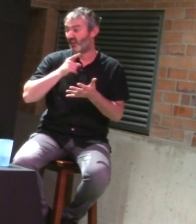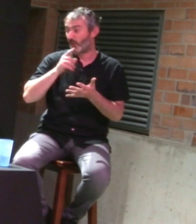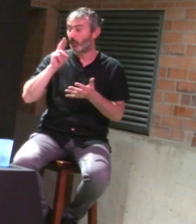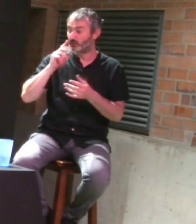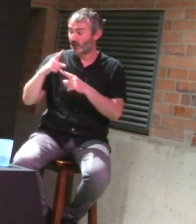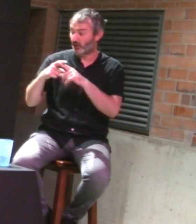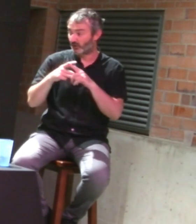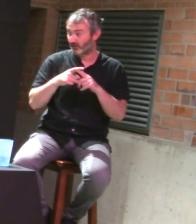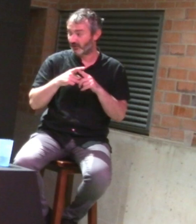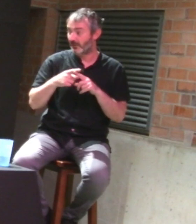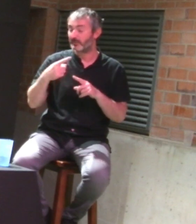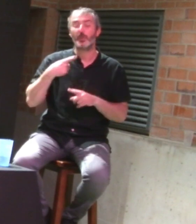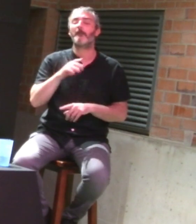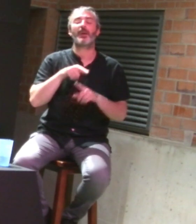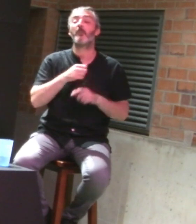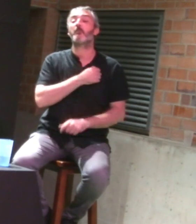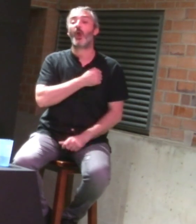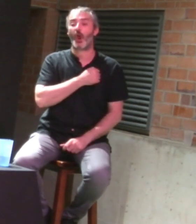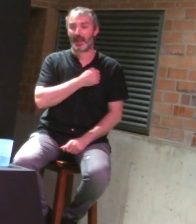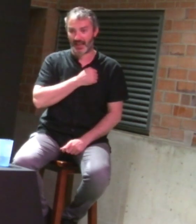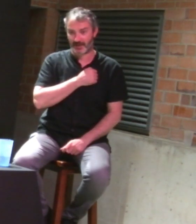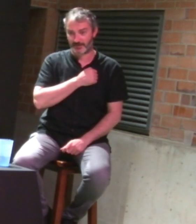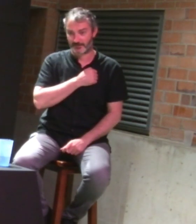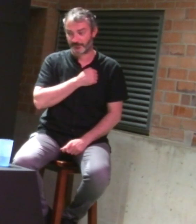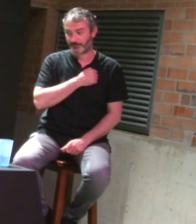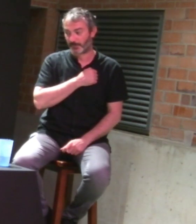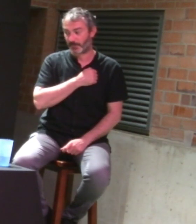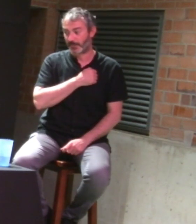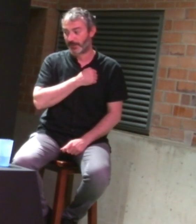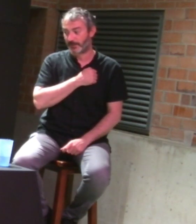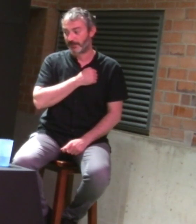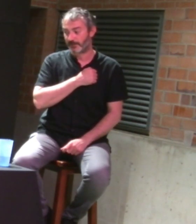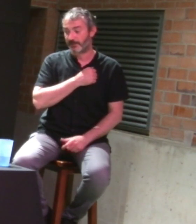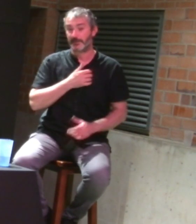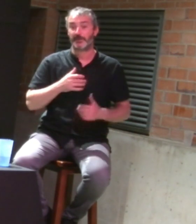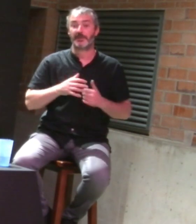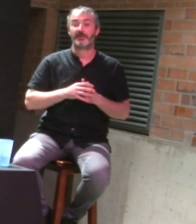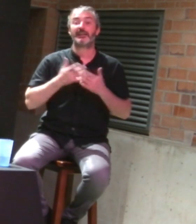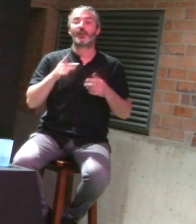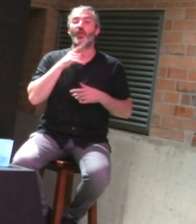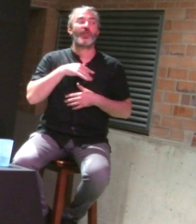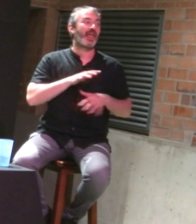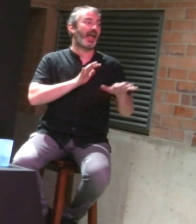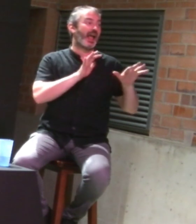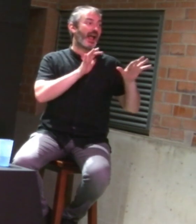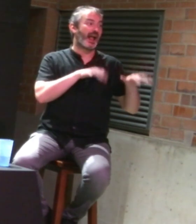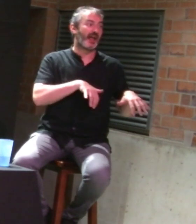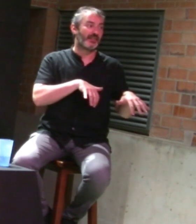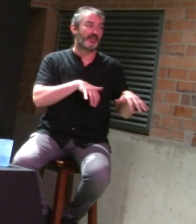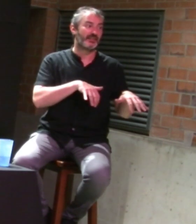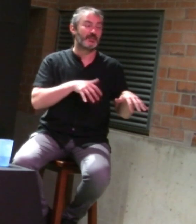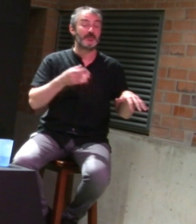d'altres, doncs aquest és polonès, un gran amic de la Zoe de Beaumont, aquest apareix a Cádiz, doncs comencen a